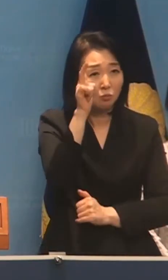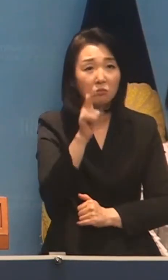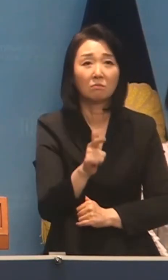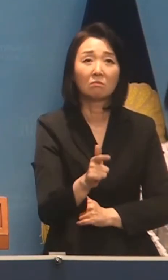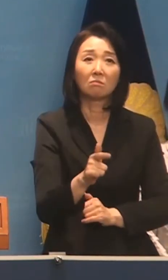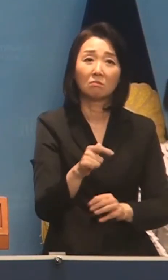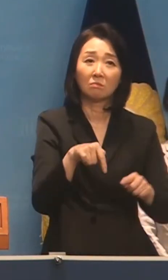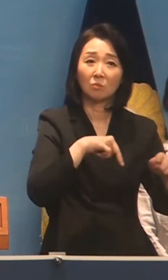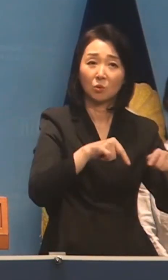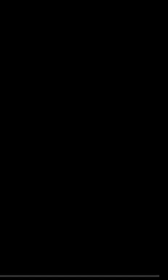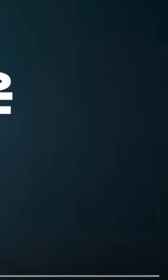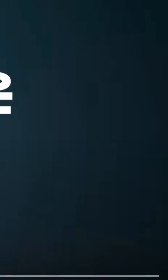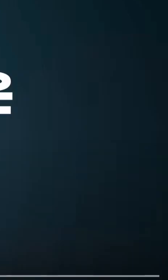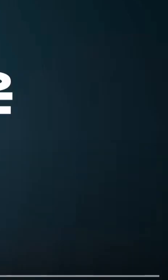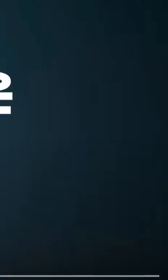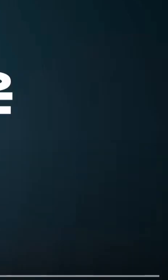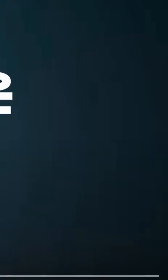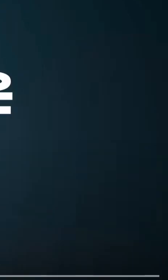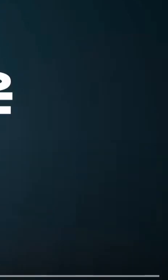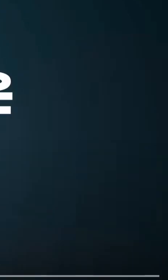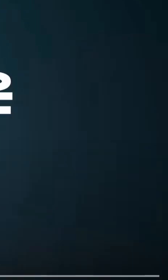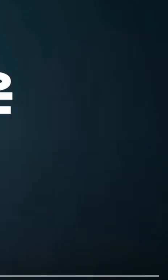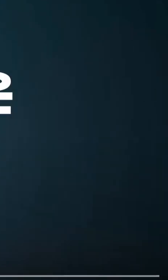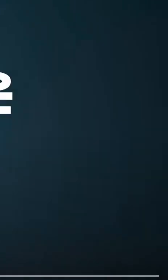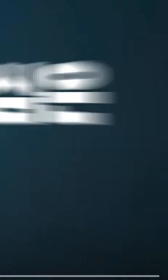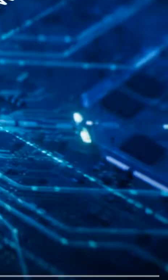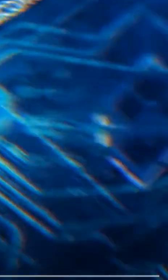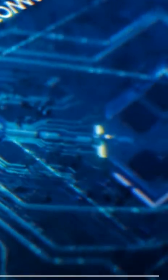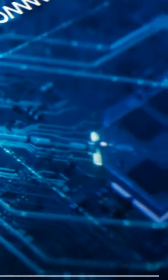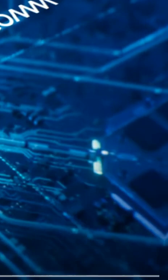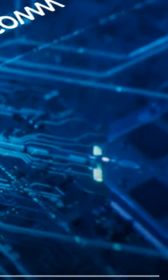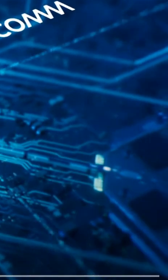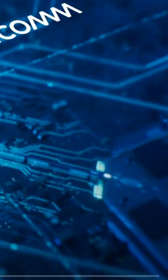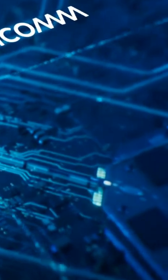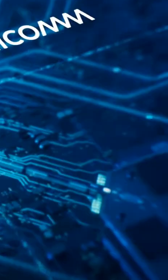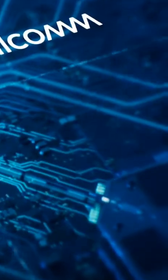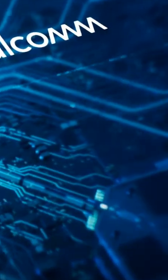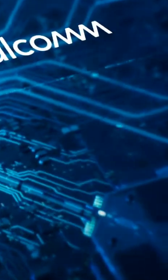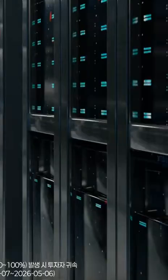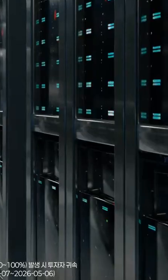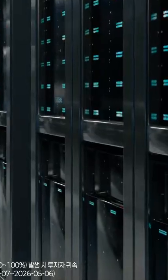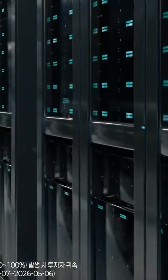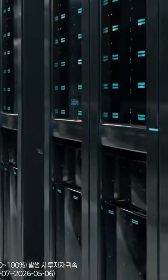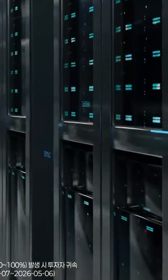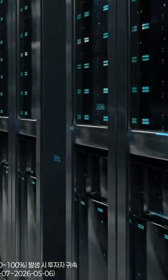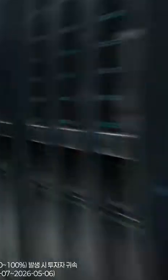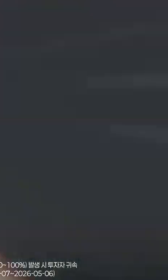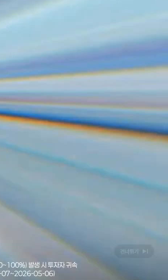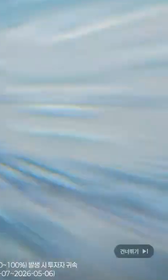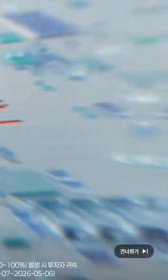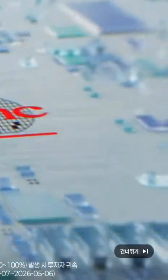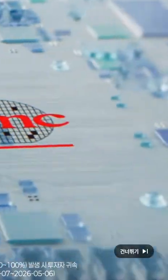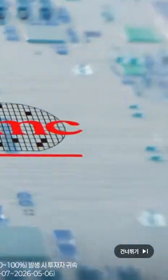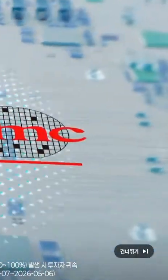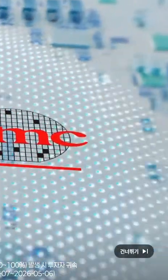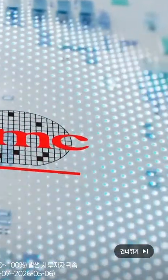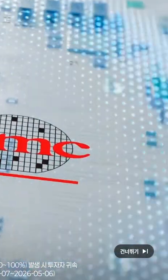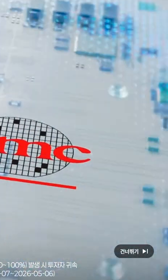행정 참여를 원천적으로 모바일 혁명의 핵심은 반도체. AI 혁명의